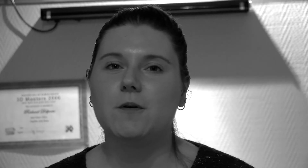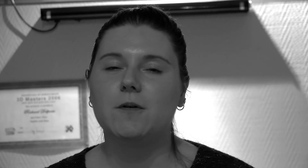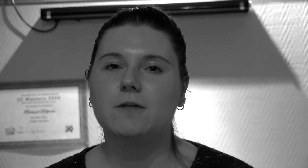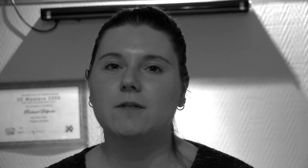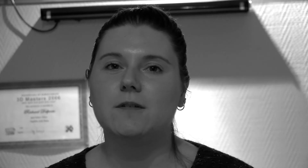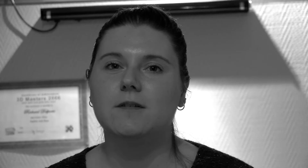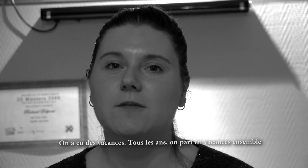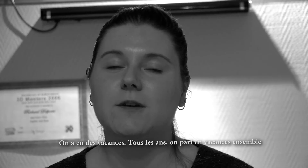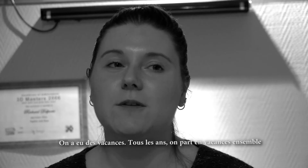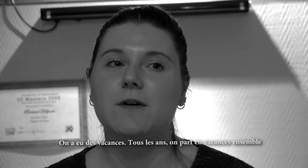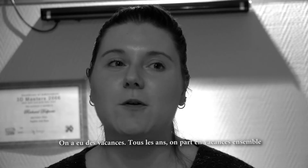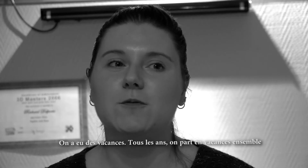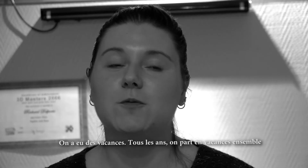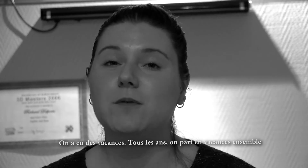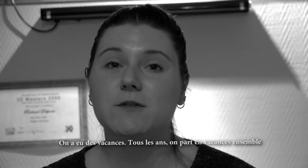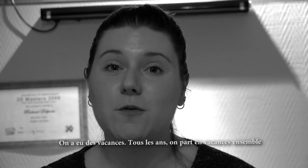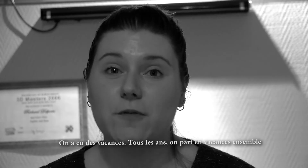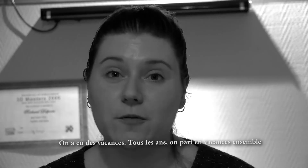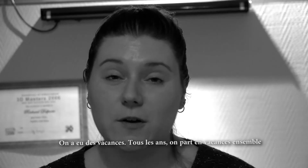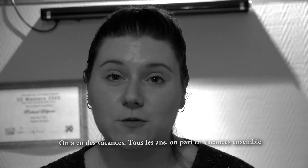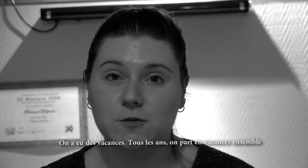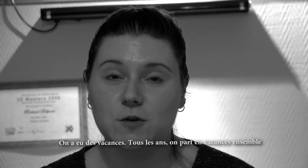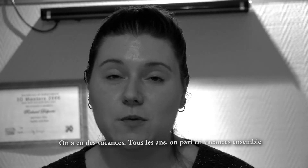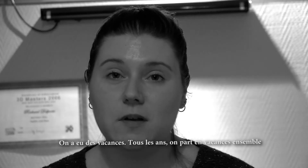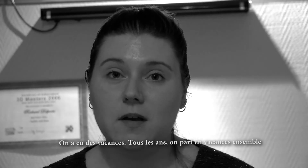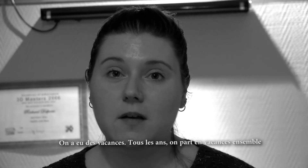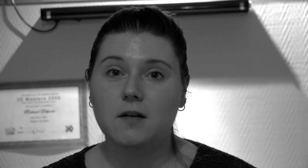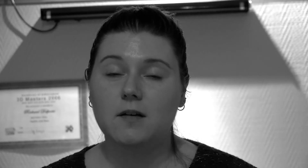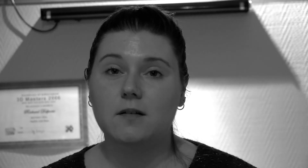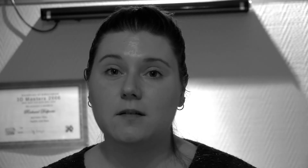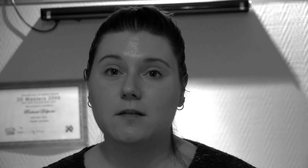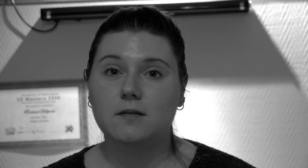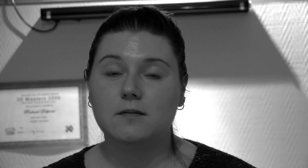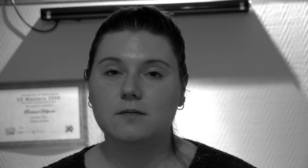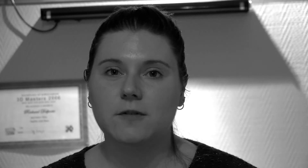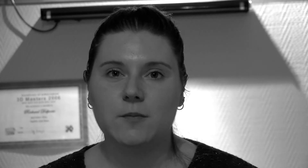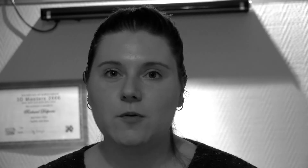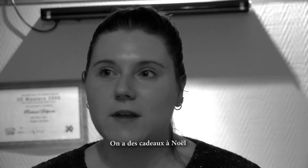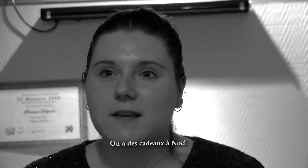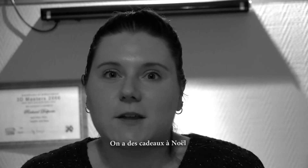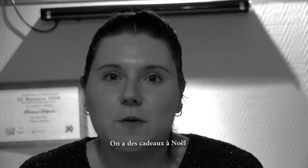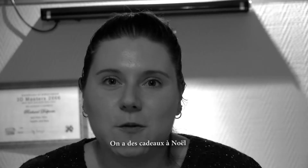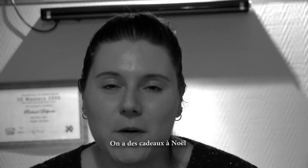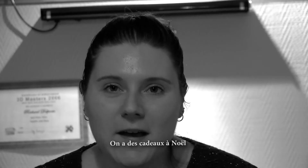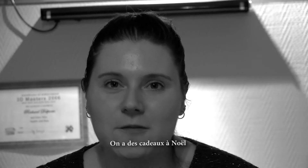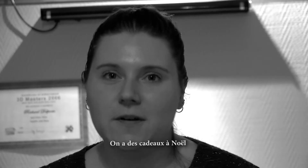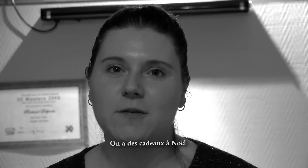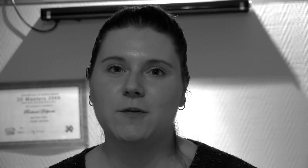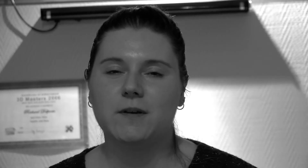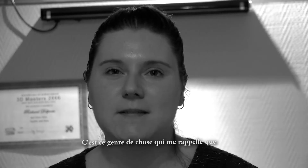euh on a eu des vacances. Tous les ans, on va en vacances ensemble. Euh vraiment, on a des cadeaux à Noël. Enfin et